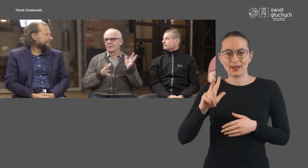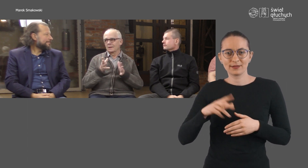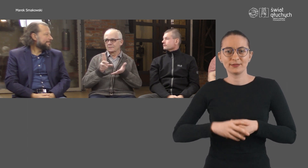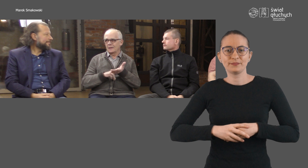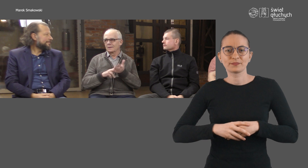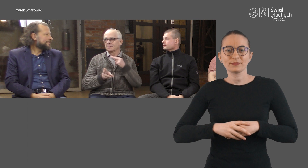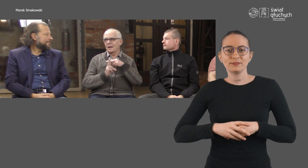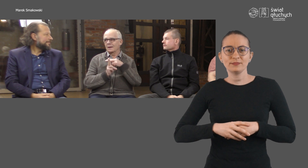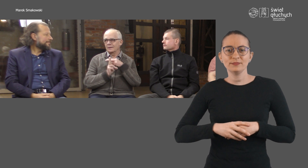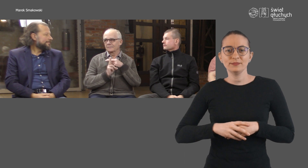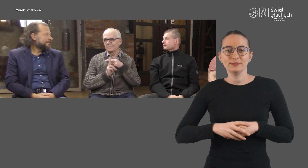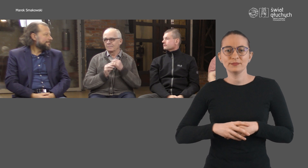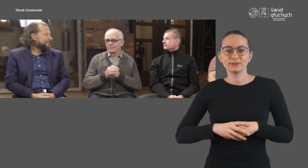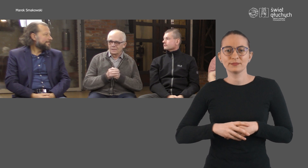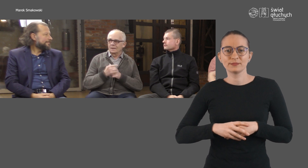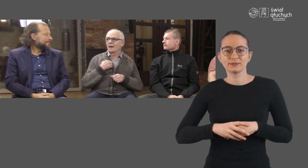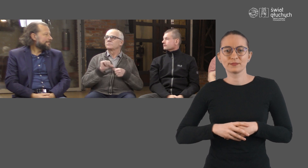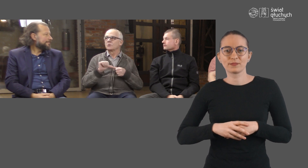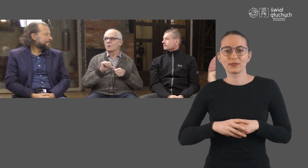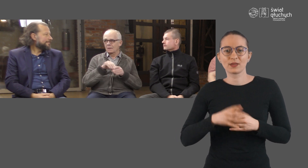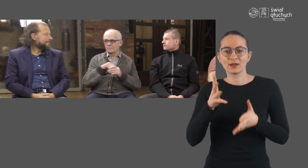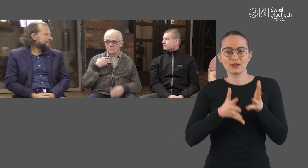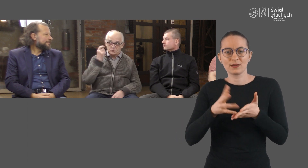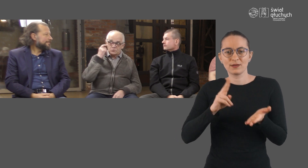Smakowski. Taki jest mój znak.